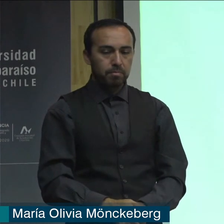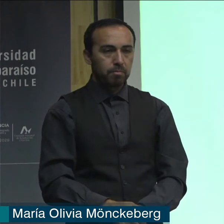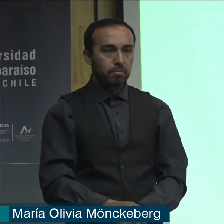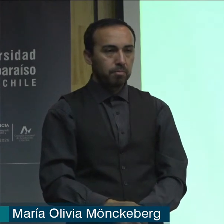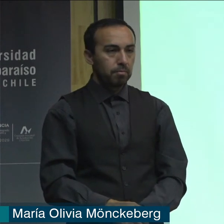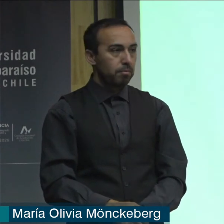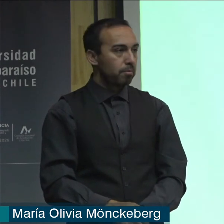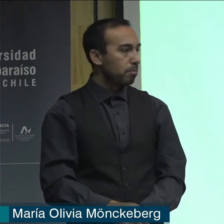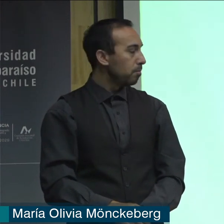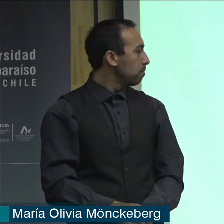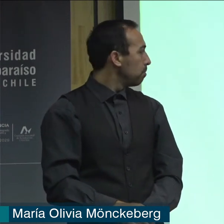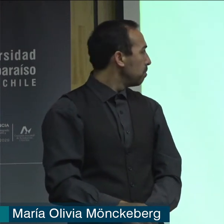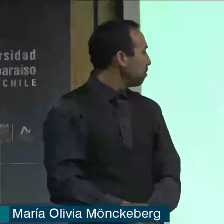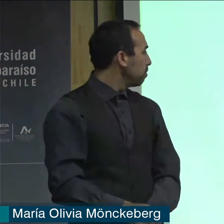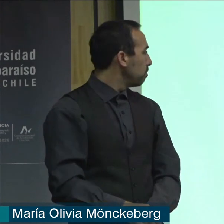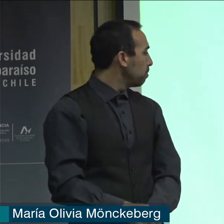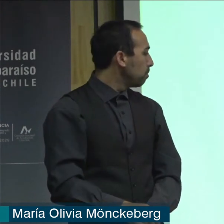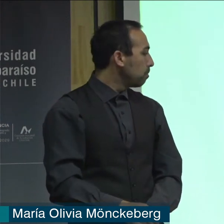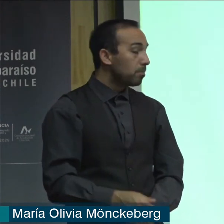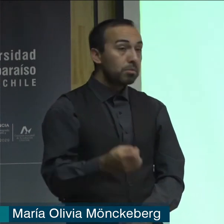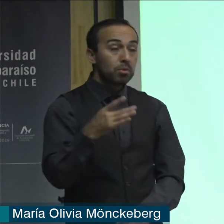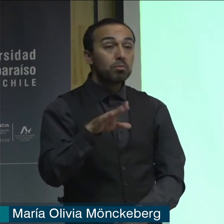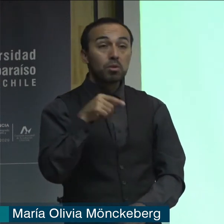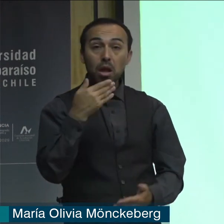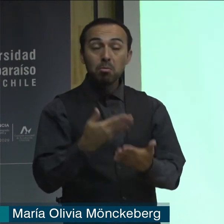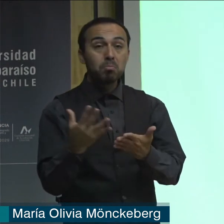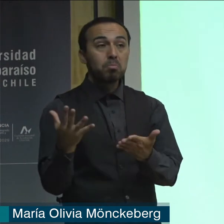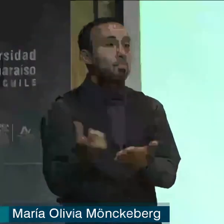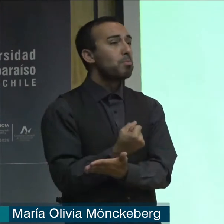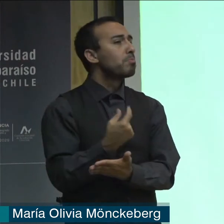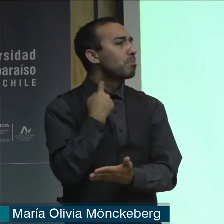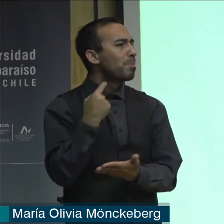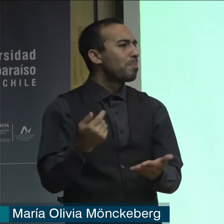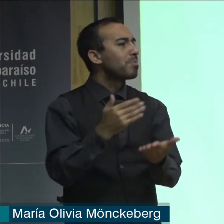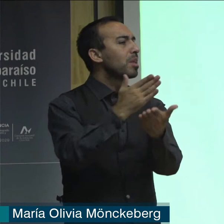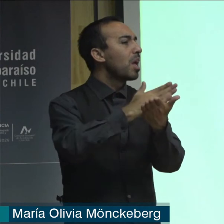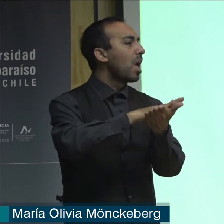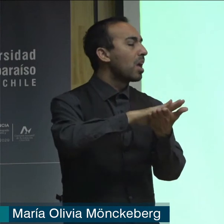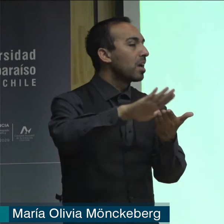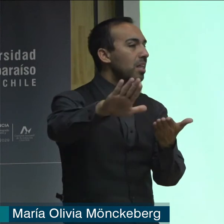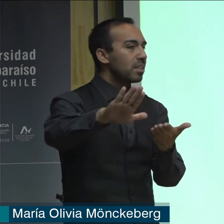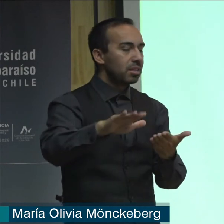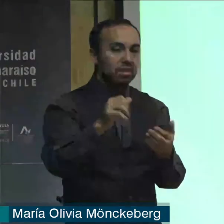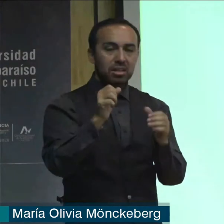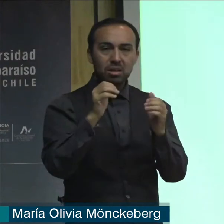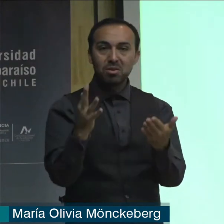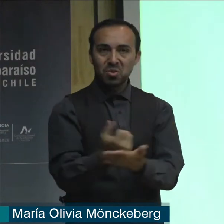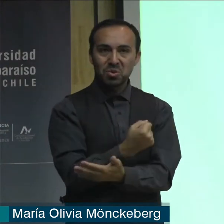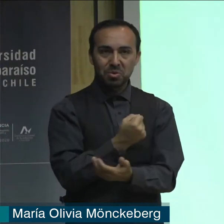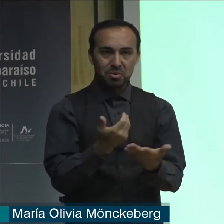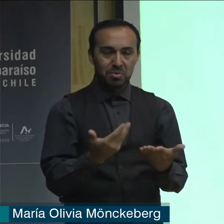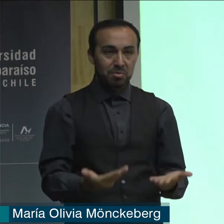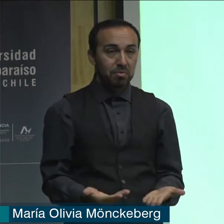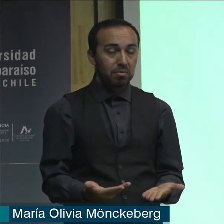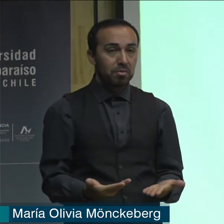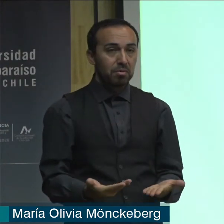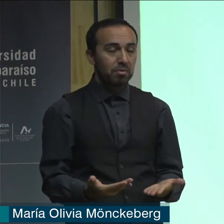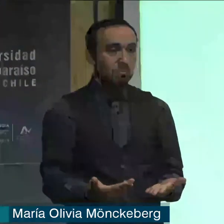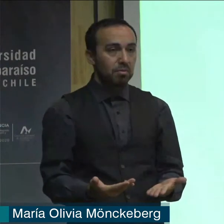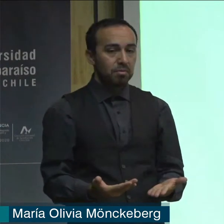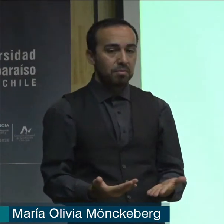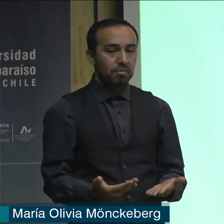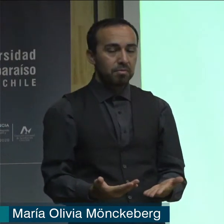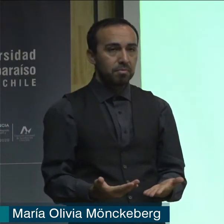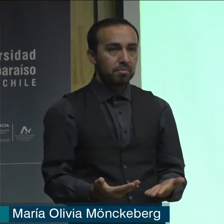bueno se logró gratuidad se logró gratuidad que hay algo nuevamente que